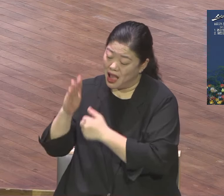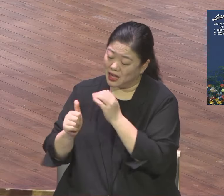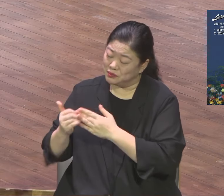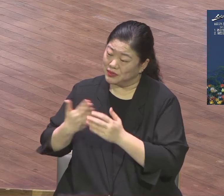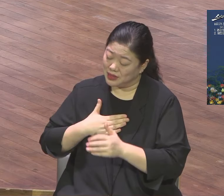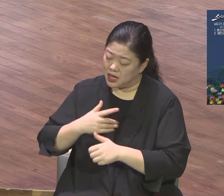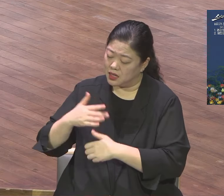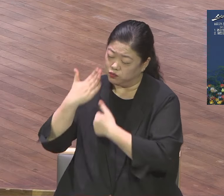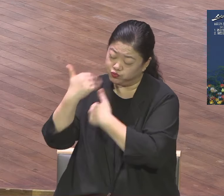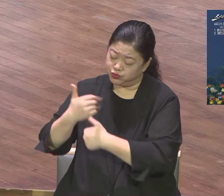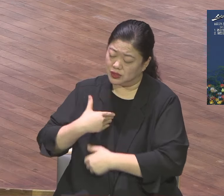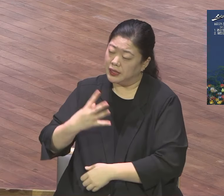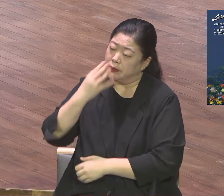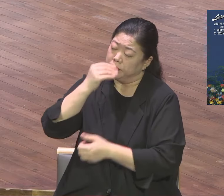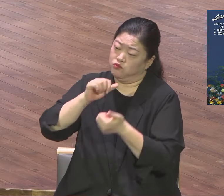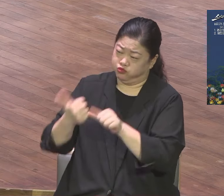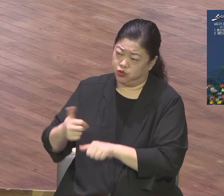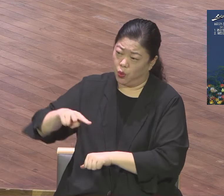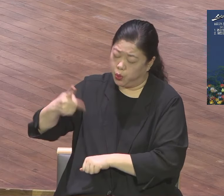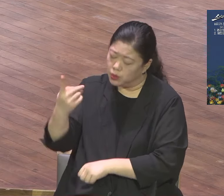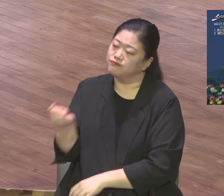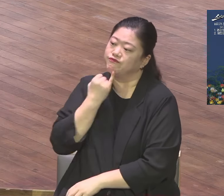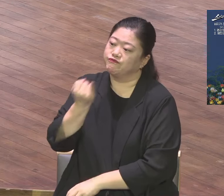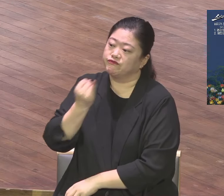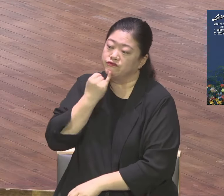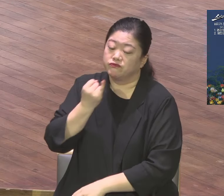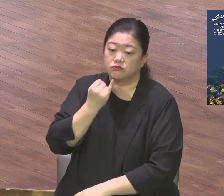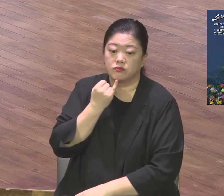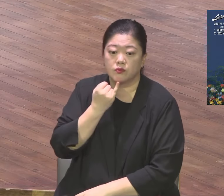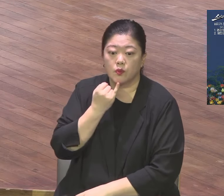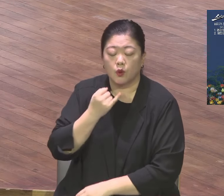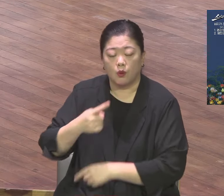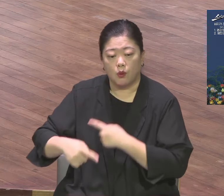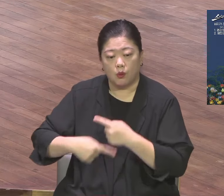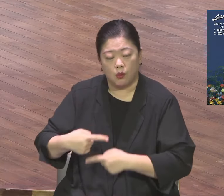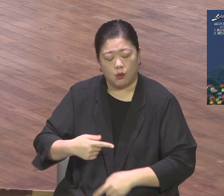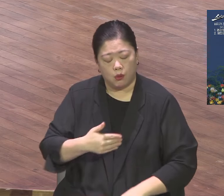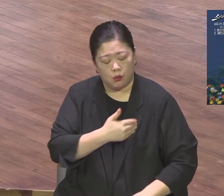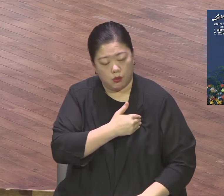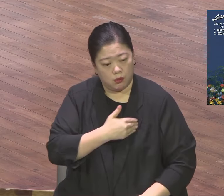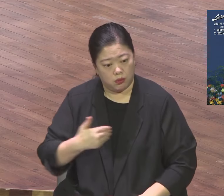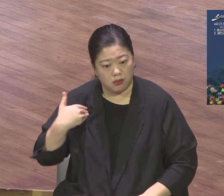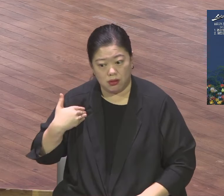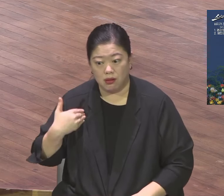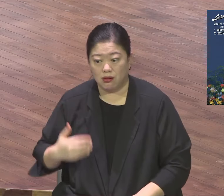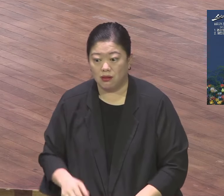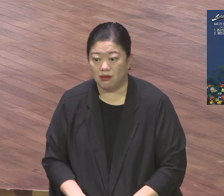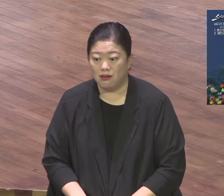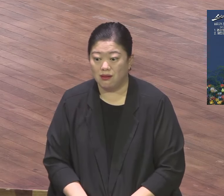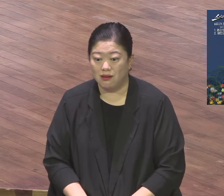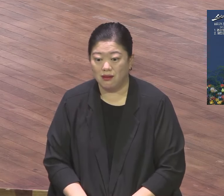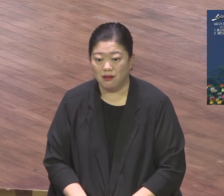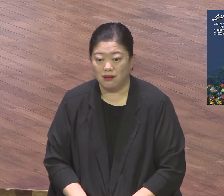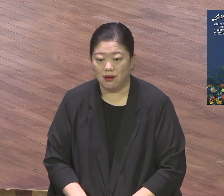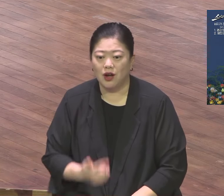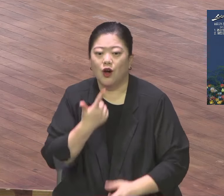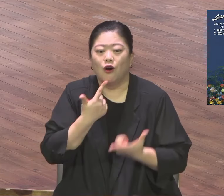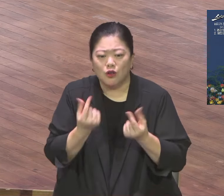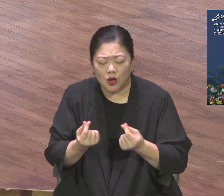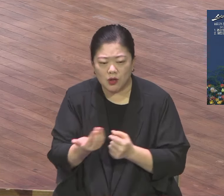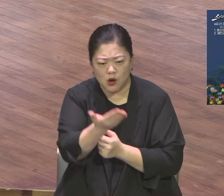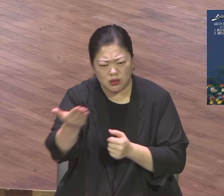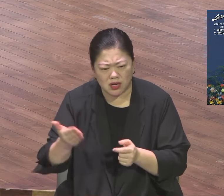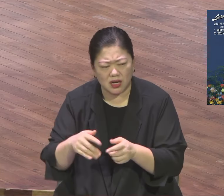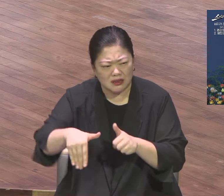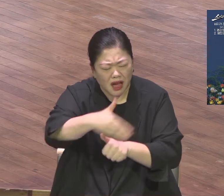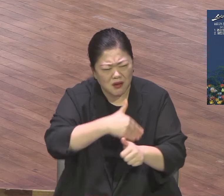최고의 수준의 믿음을 가지고 영육 간의 현장의 장막 달려 평하는 그리스도의 절대